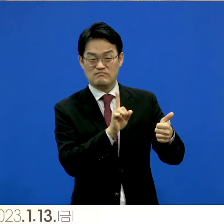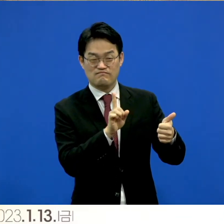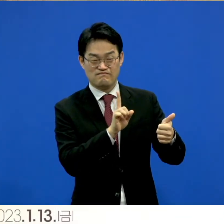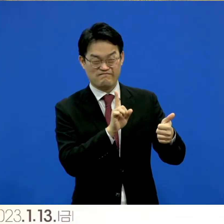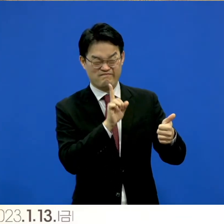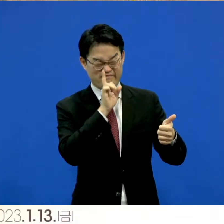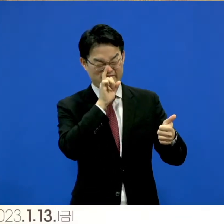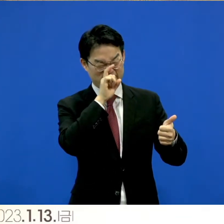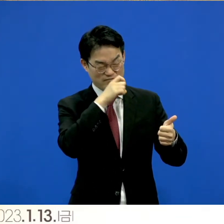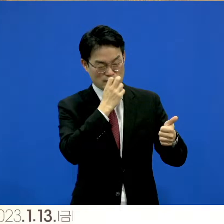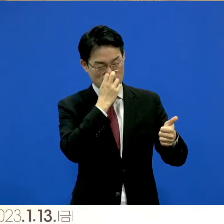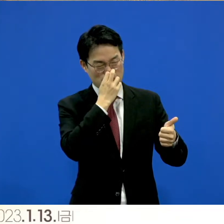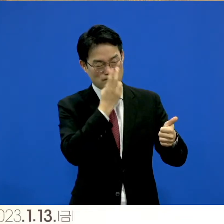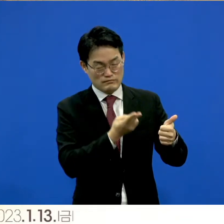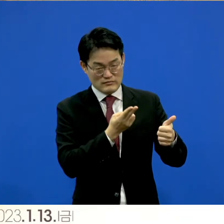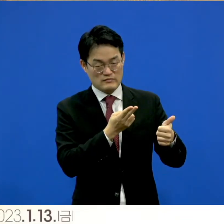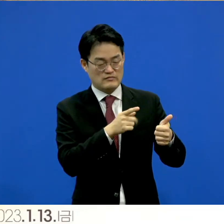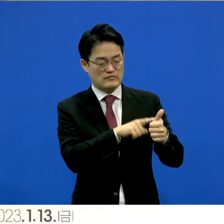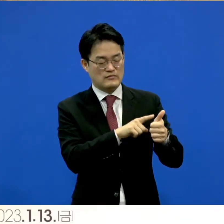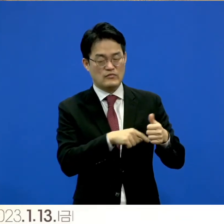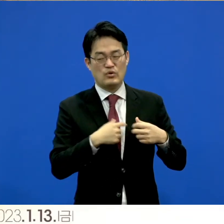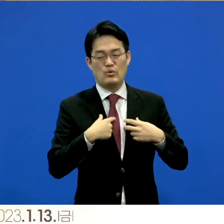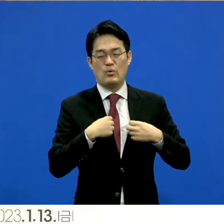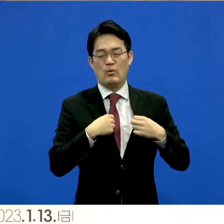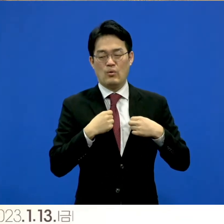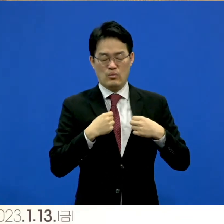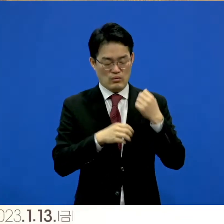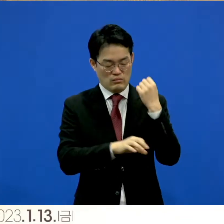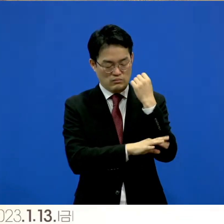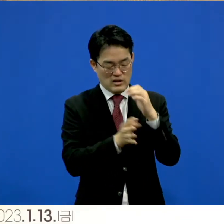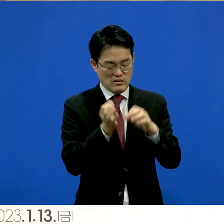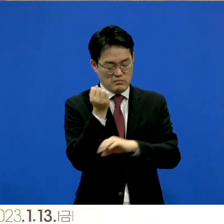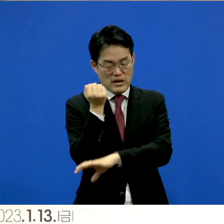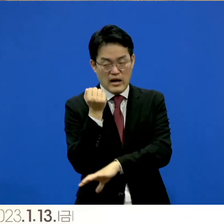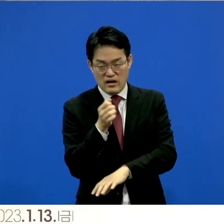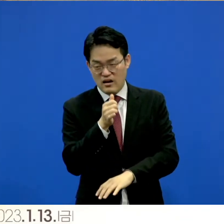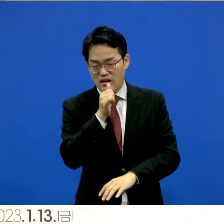옷은 겨우 몸을 가리고 있는 누더기 같은 옷,